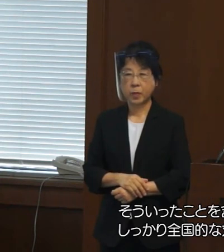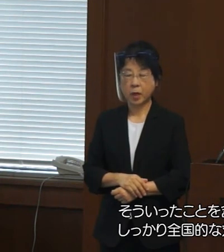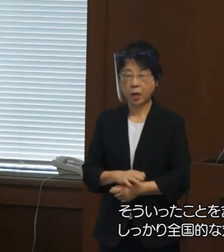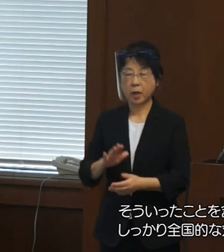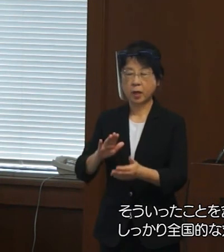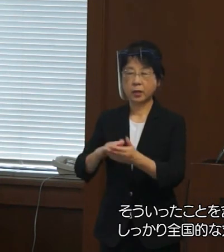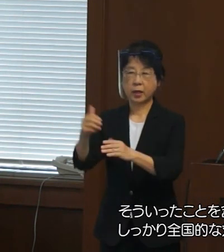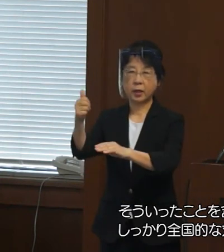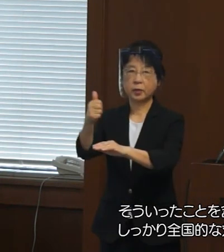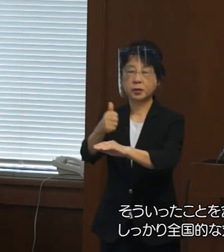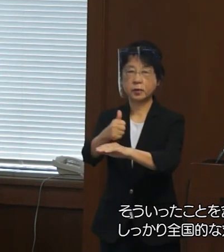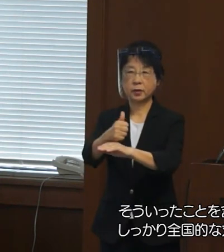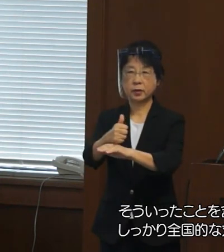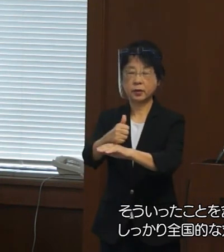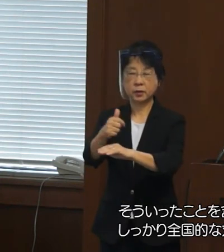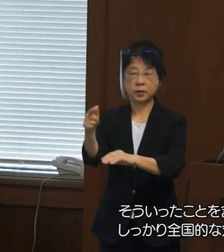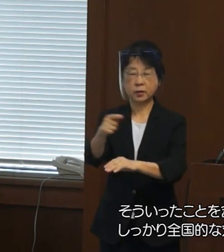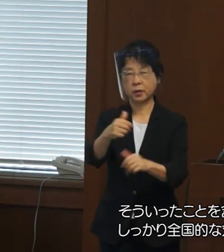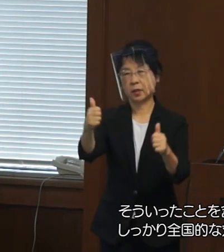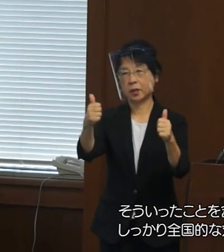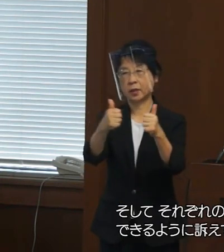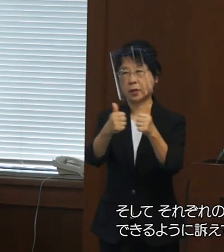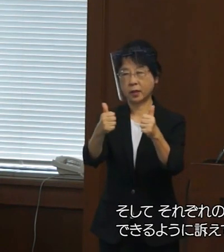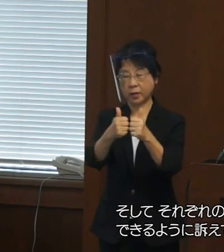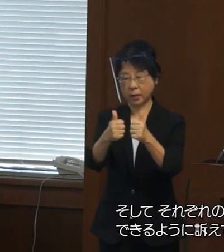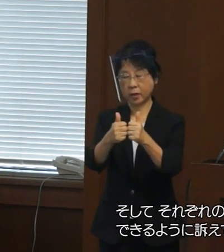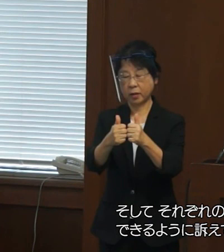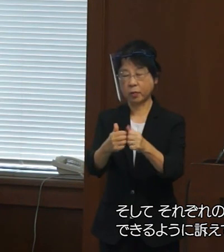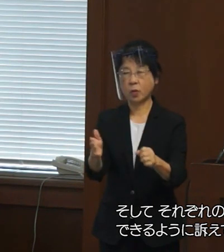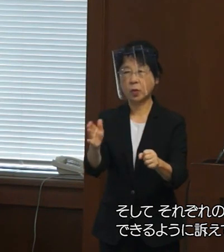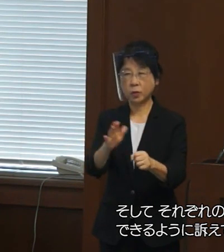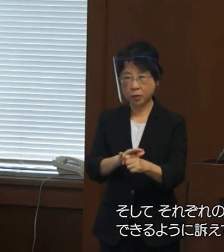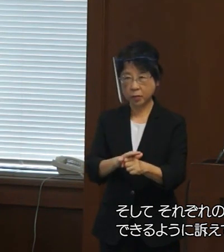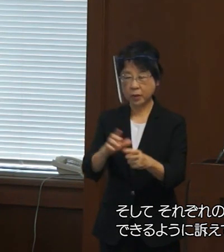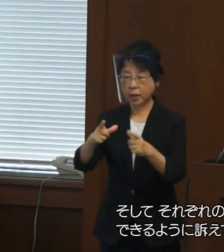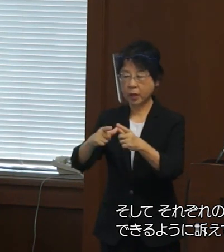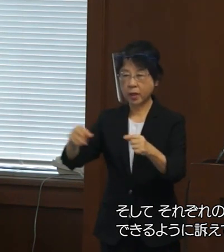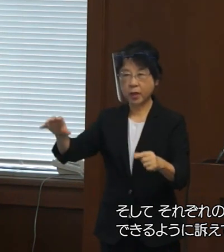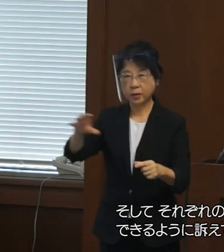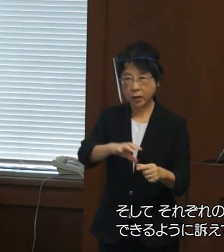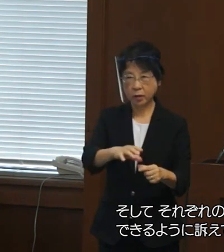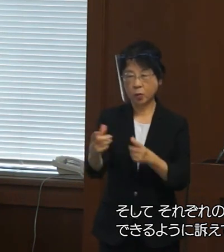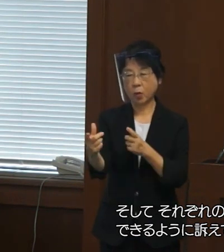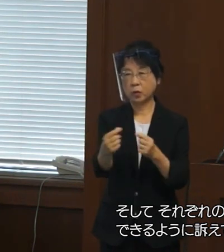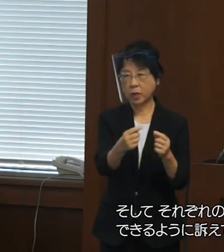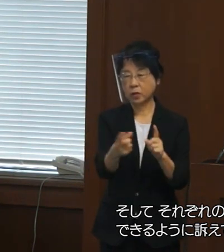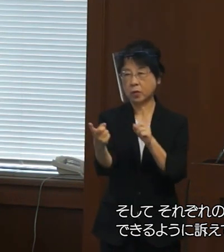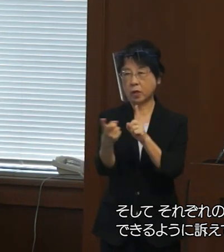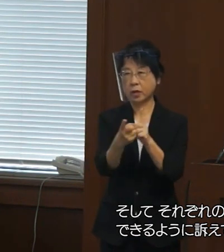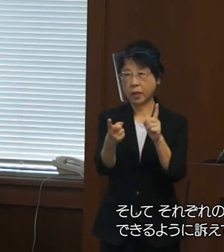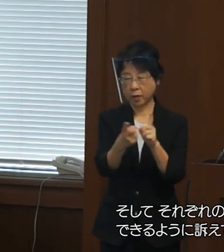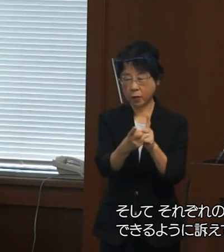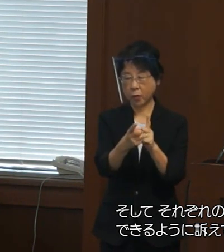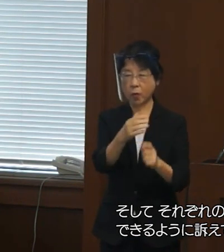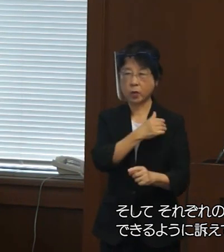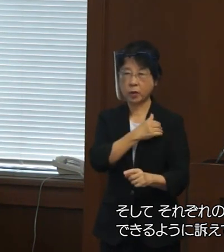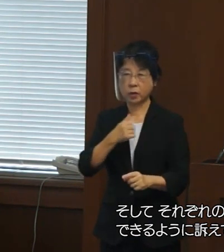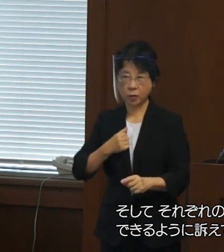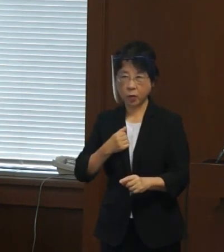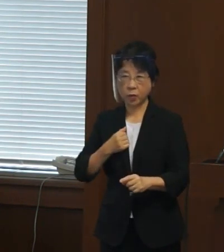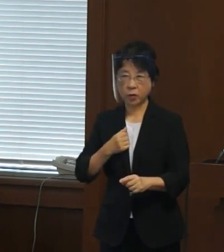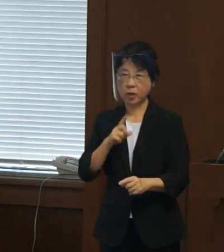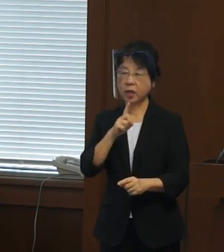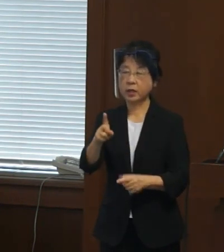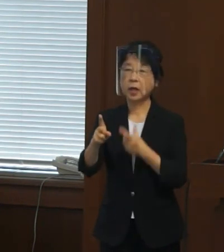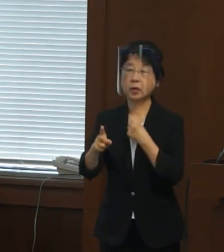も含めて、しっかり、あの、全国的な対応ができるように、そしてそれぞれの特徴的な取り組みもできるように訴えていきたいと思います。 ありがとうございました。